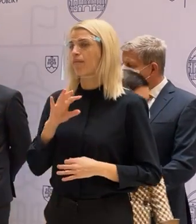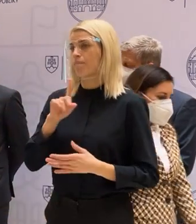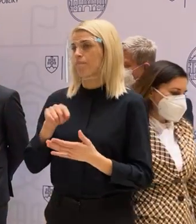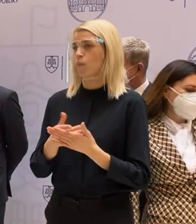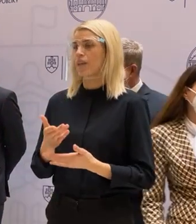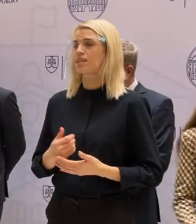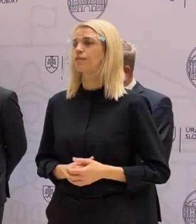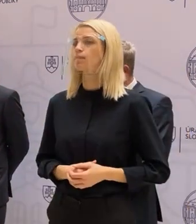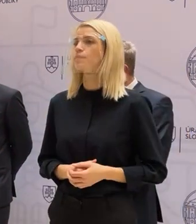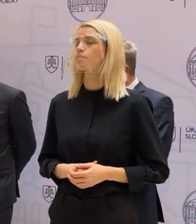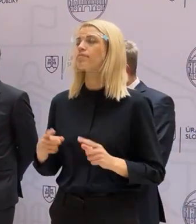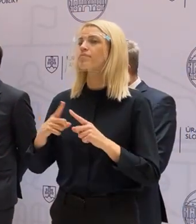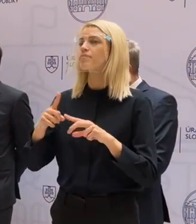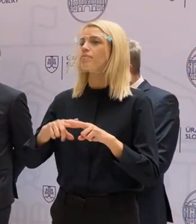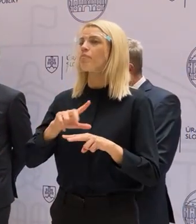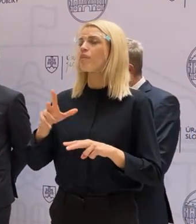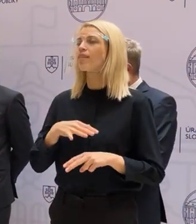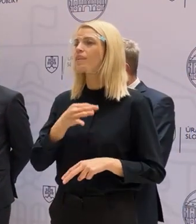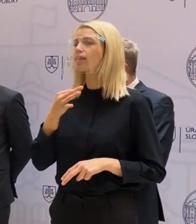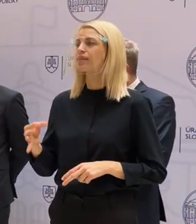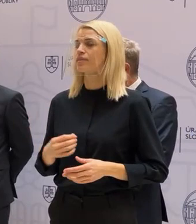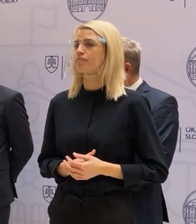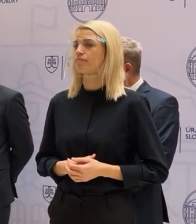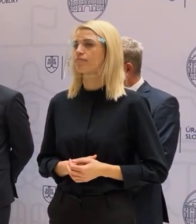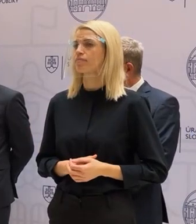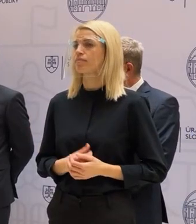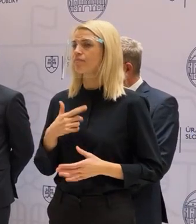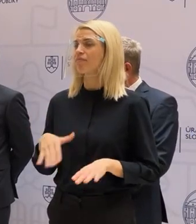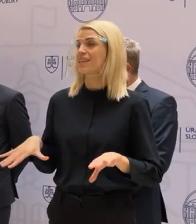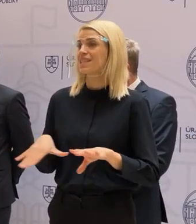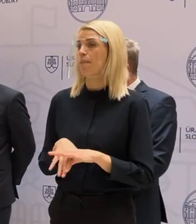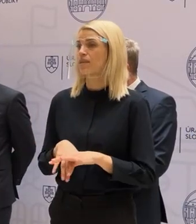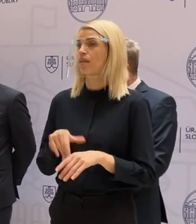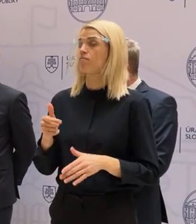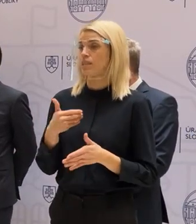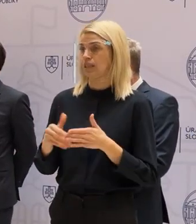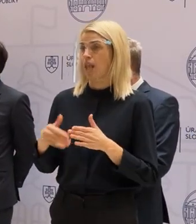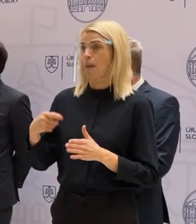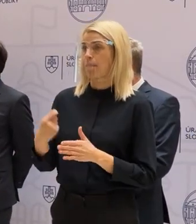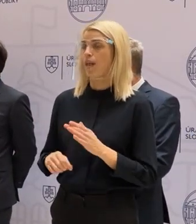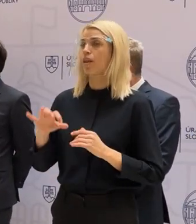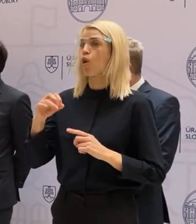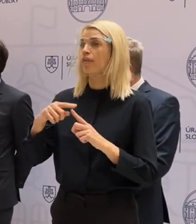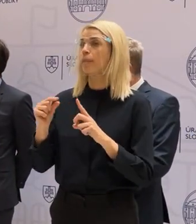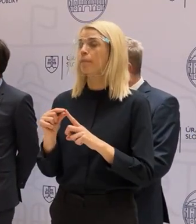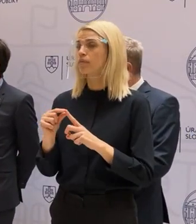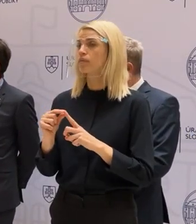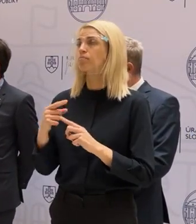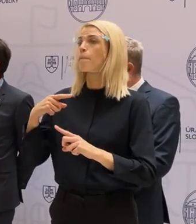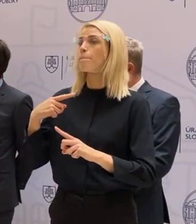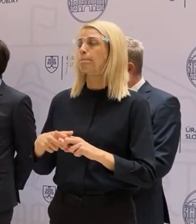Dobrý deň, Barbara Šešelaková, Teatri. Chcela by som sa opýtať aj na zamestnanie, či tam naďalej platí režim OTP a či sa bude